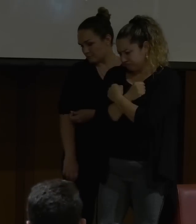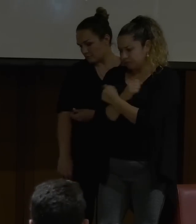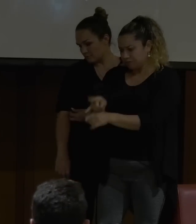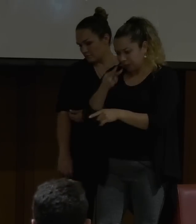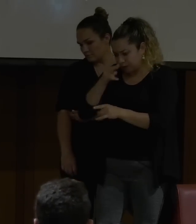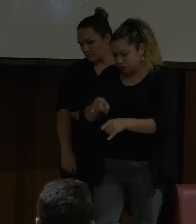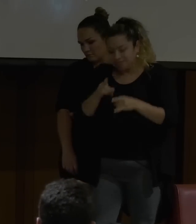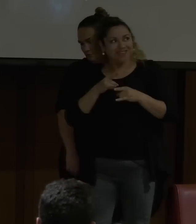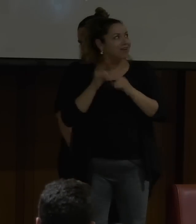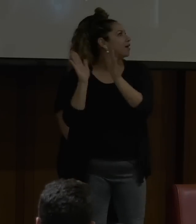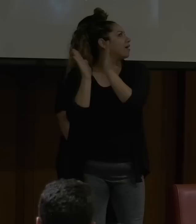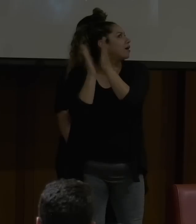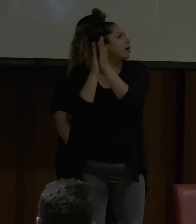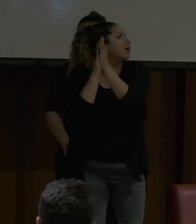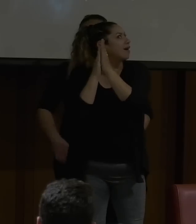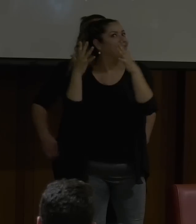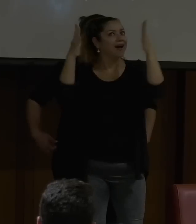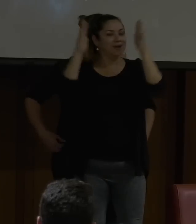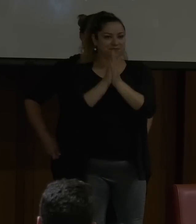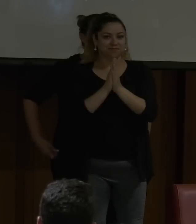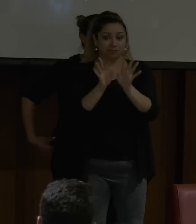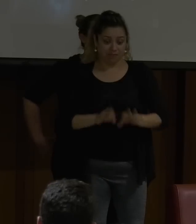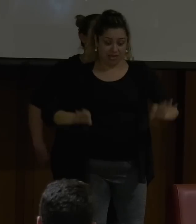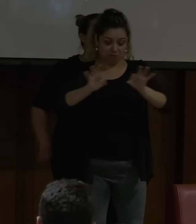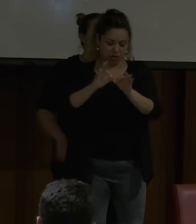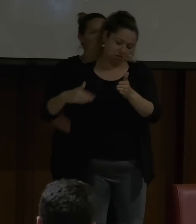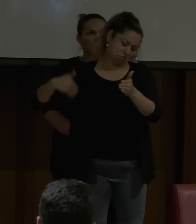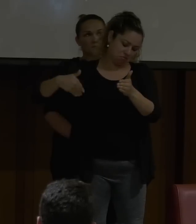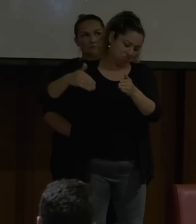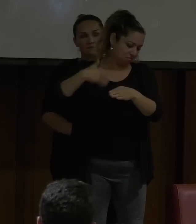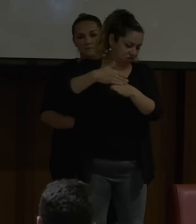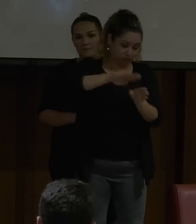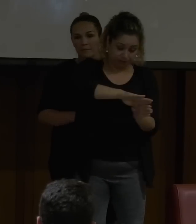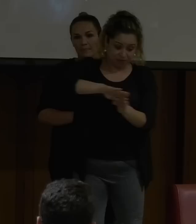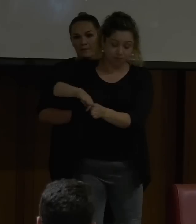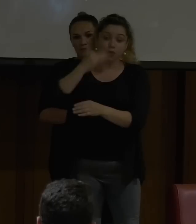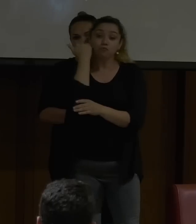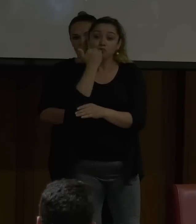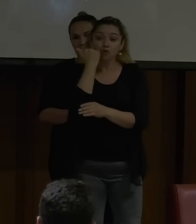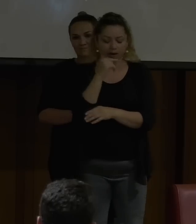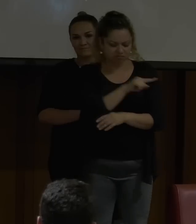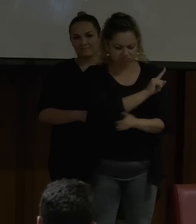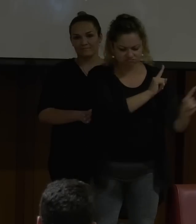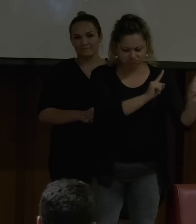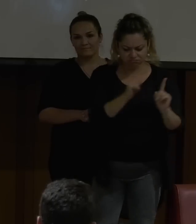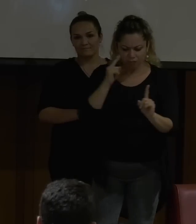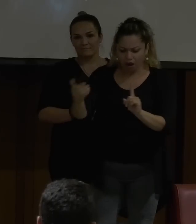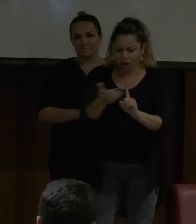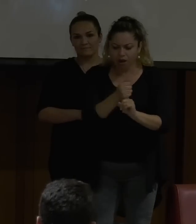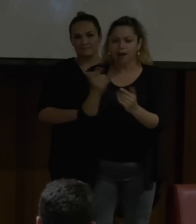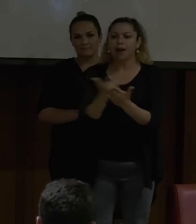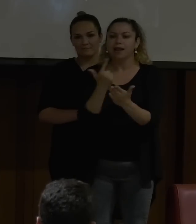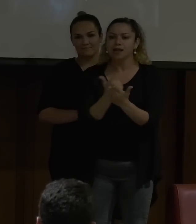otro momento importante sucedió años después, cuando Herótida encontró una caja repleta de libros que había olvidado en su casa un